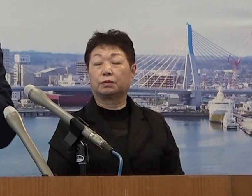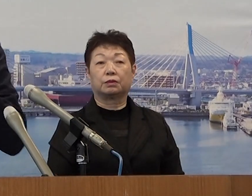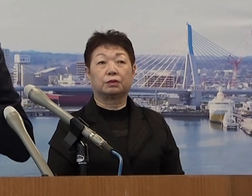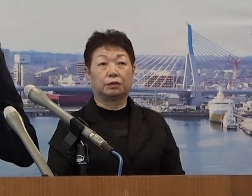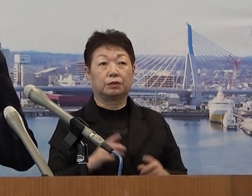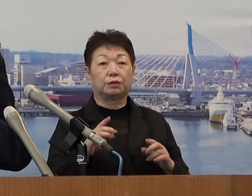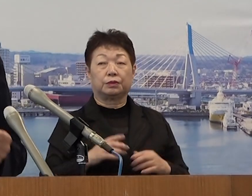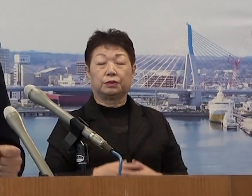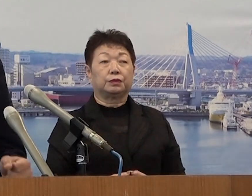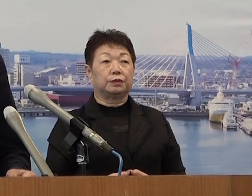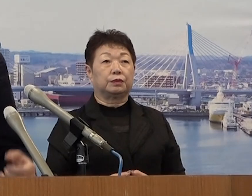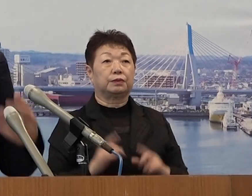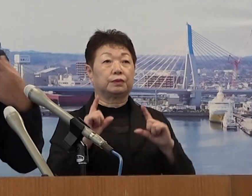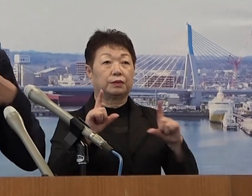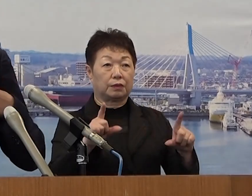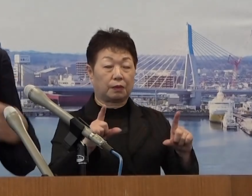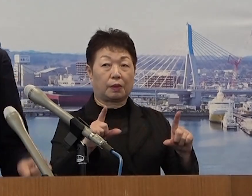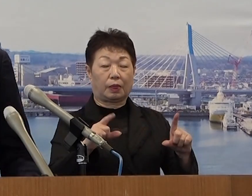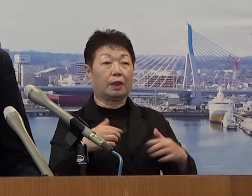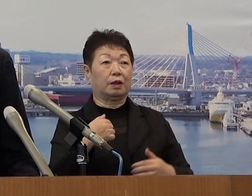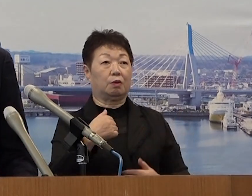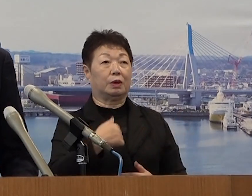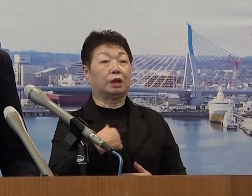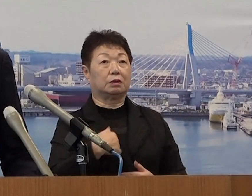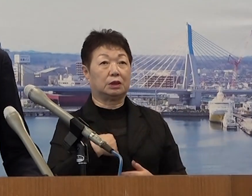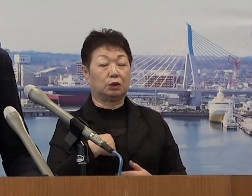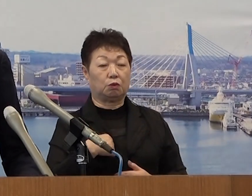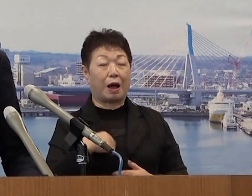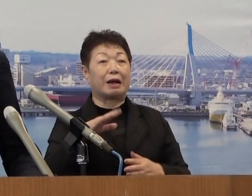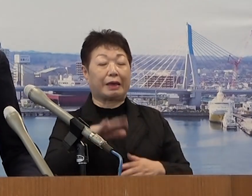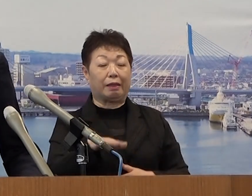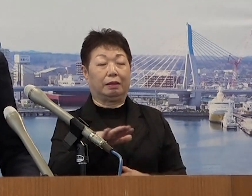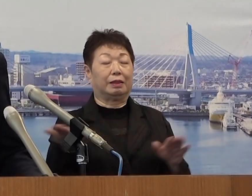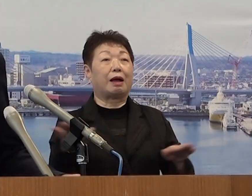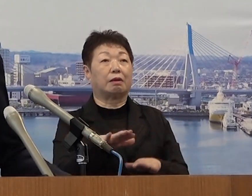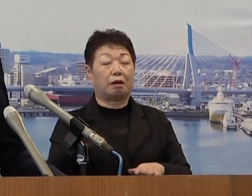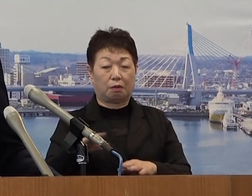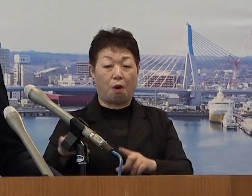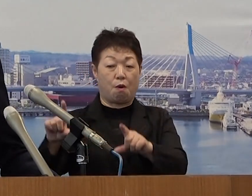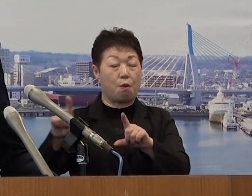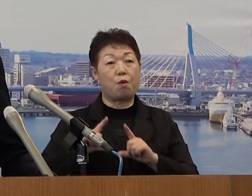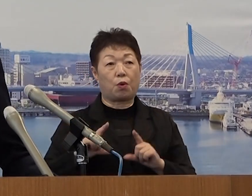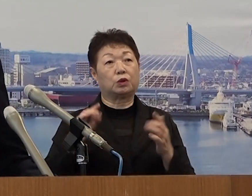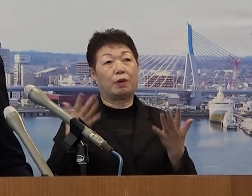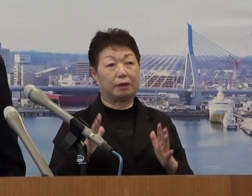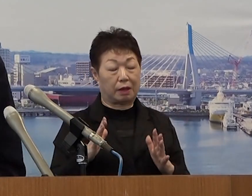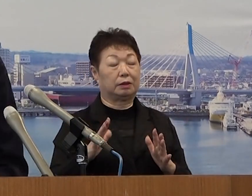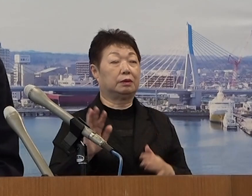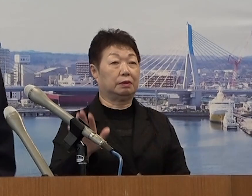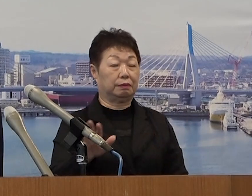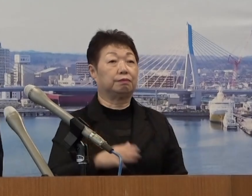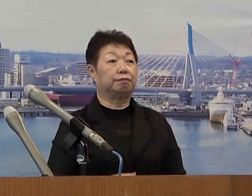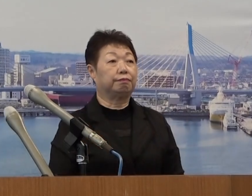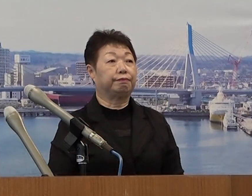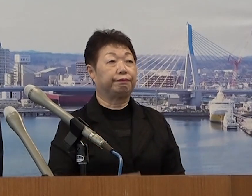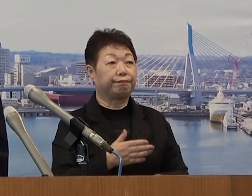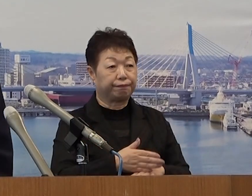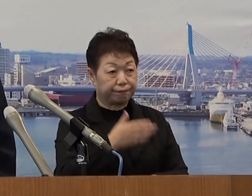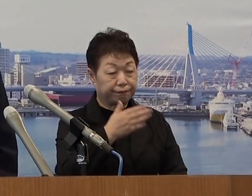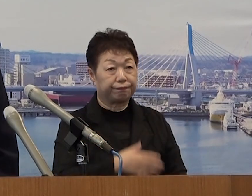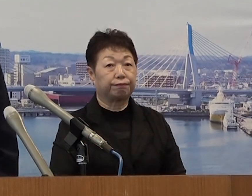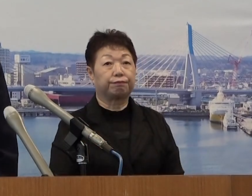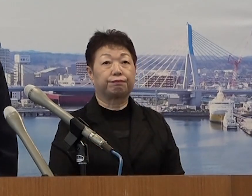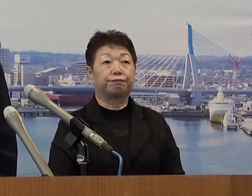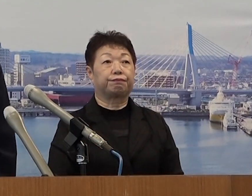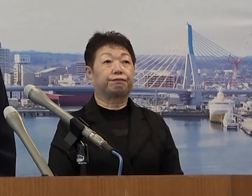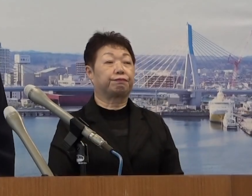現時点ではない、はい、私のところにはないですし、現時点ではない状況であります。